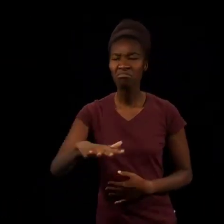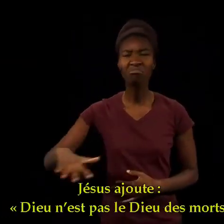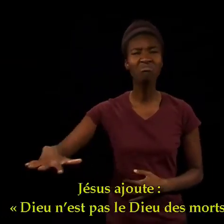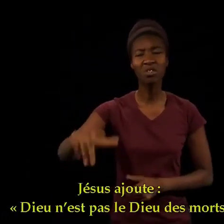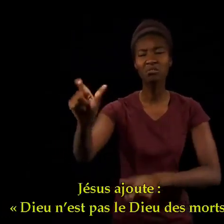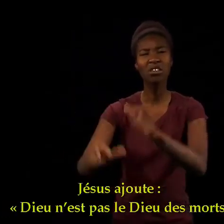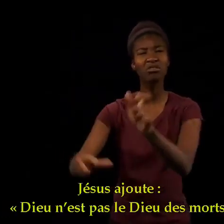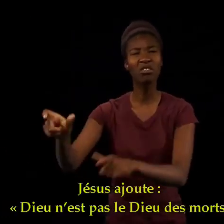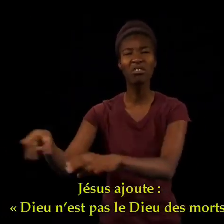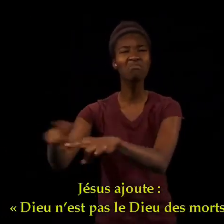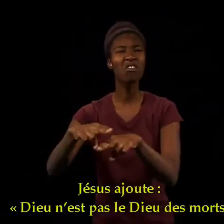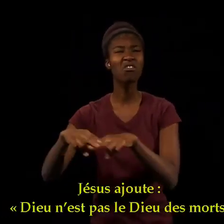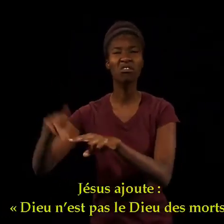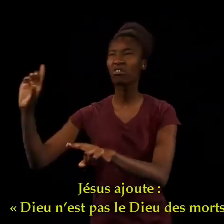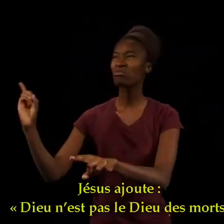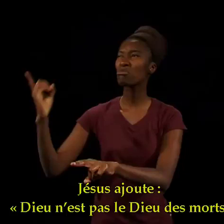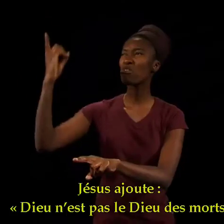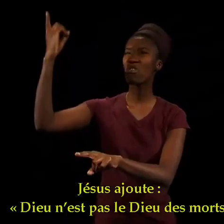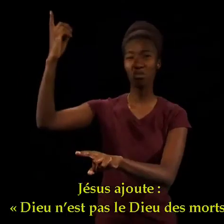Jésus ajoute: Dieu n'est pas le Dieu des morts,